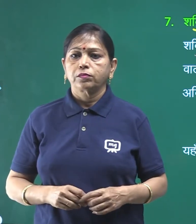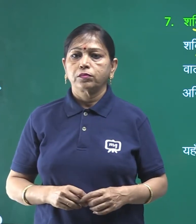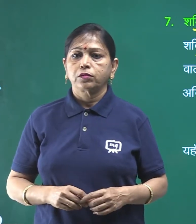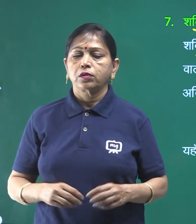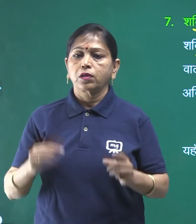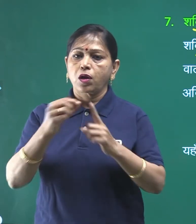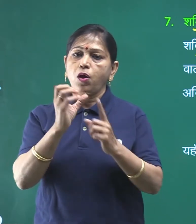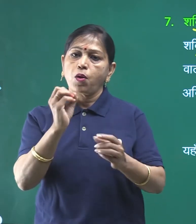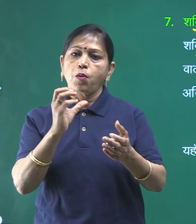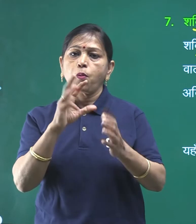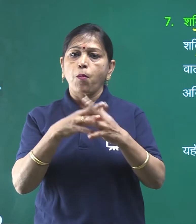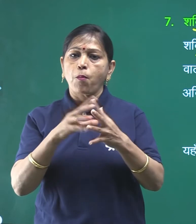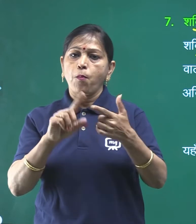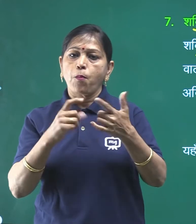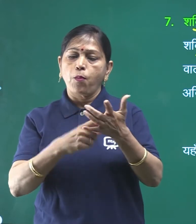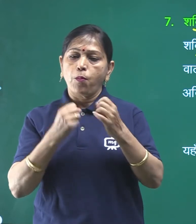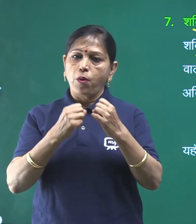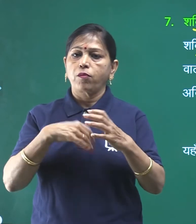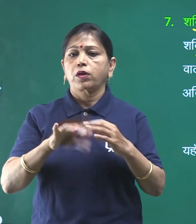शक्ति कहते हैं।